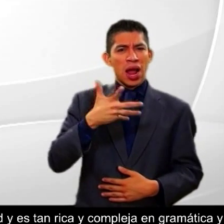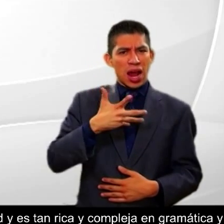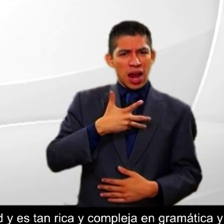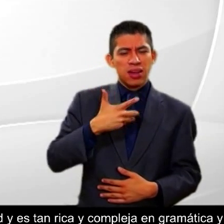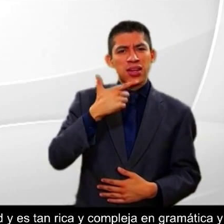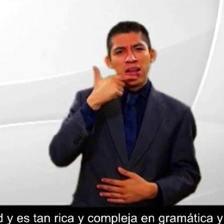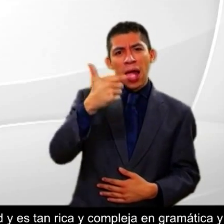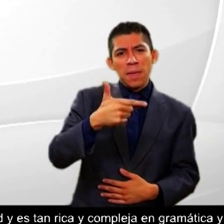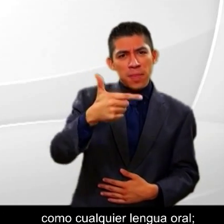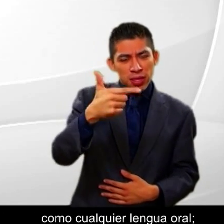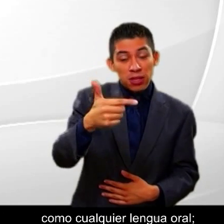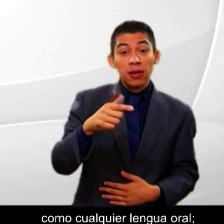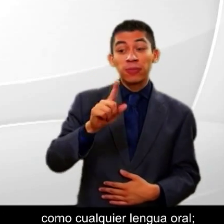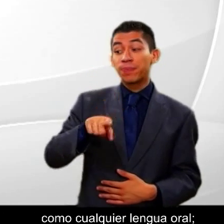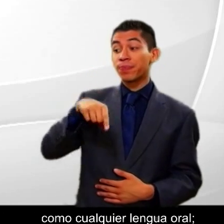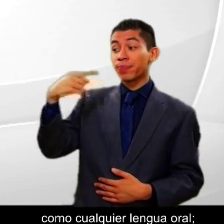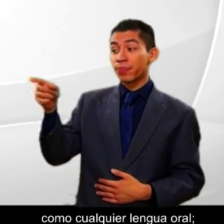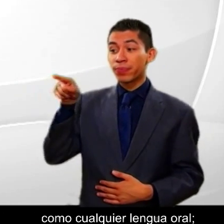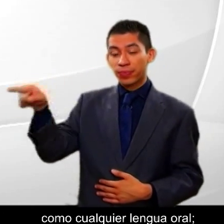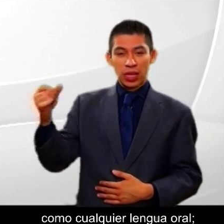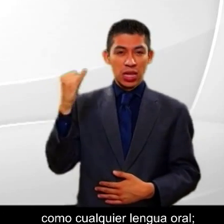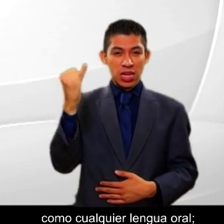gramática y vocabulario como cualquier lengua oral